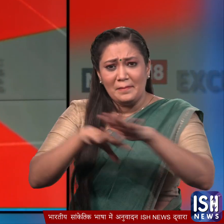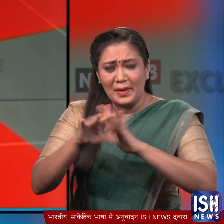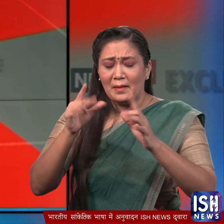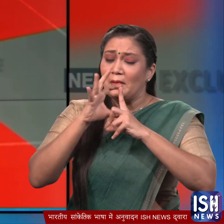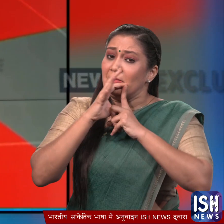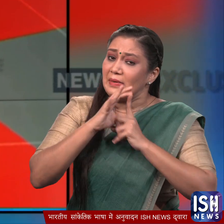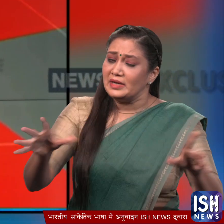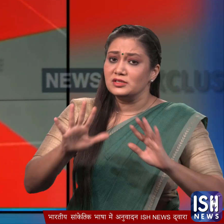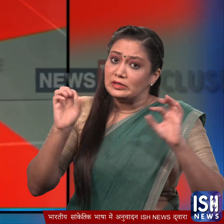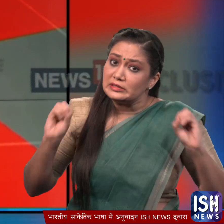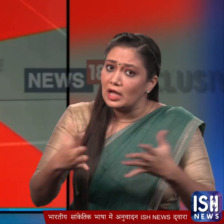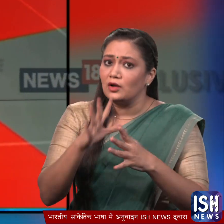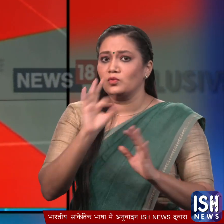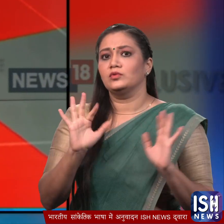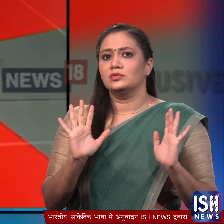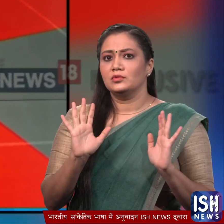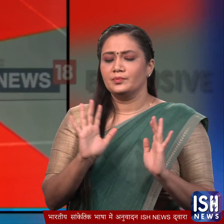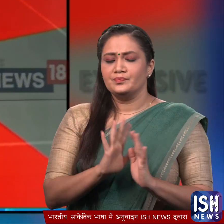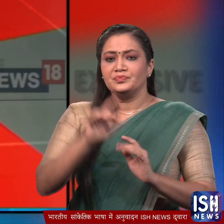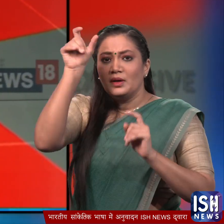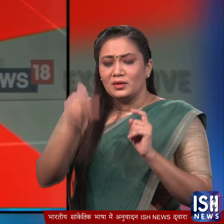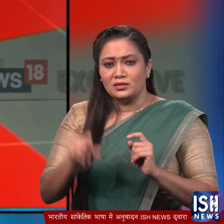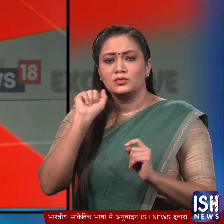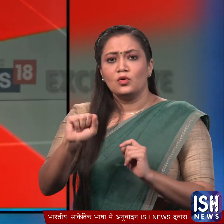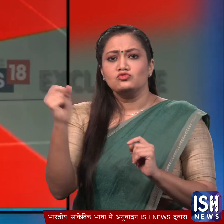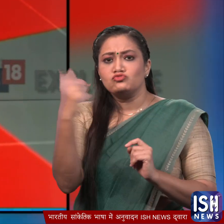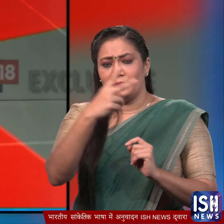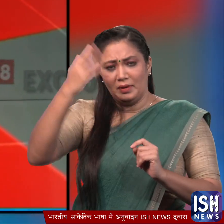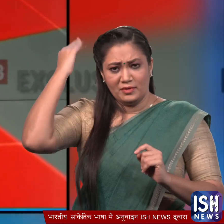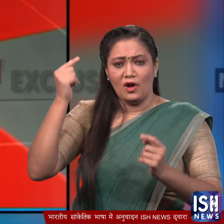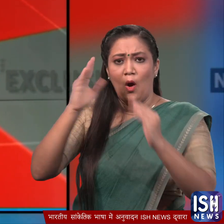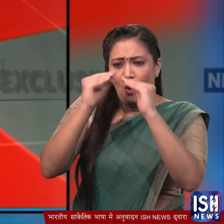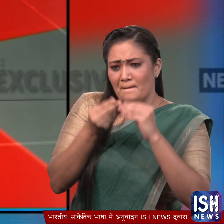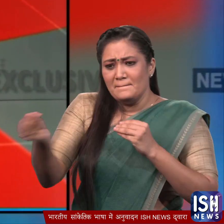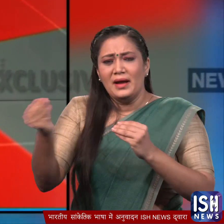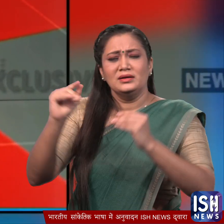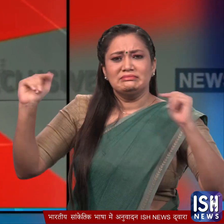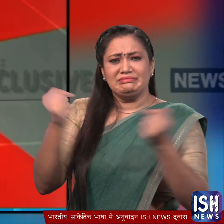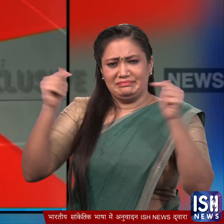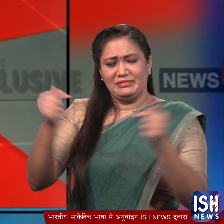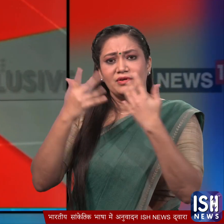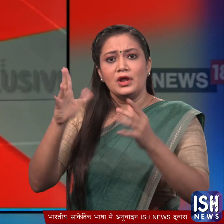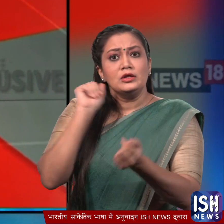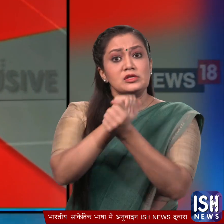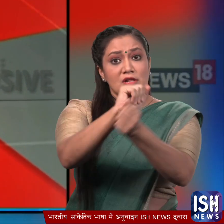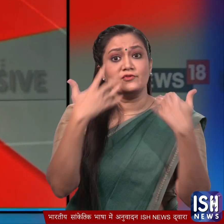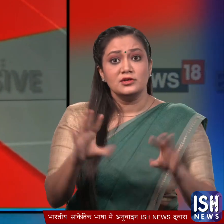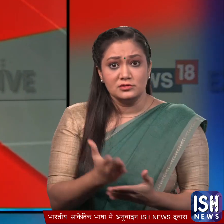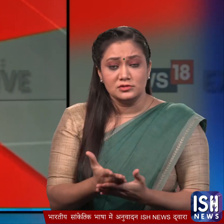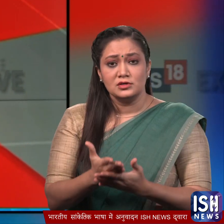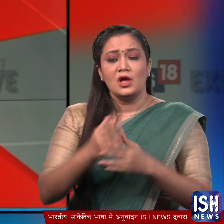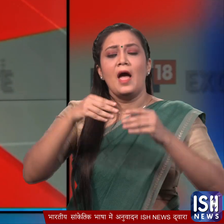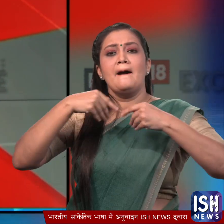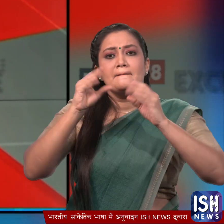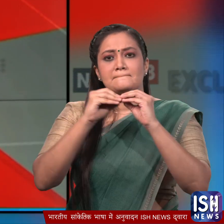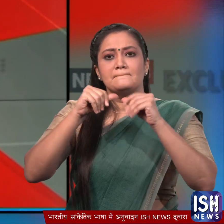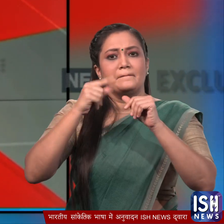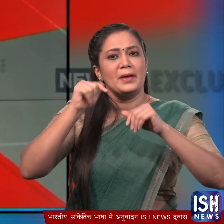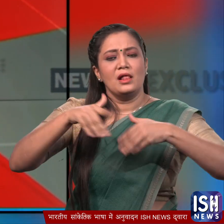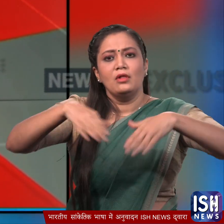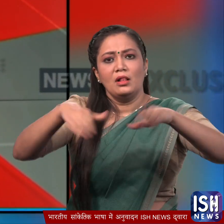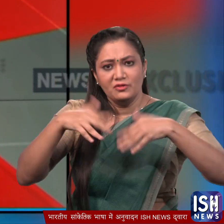लोहे की रॉड नजर आई, जिसने बड़ी बेरहमी से दूसरे शख्स की पिटाई की। शुरुआत में तो कुछ लोगों ने बीच बचाव की